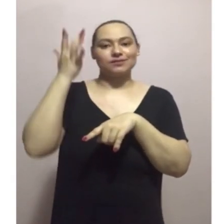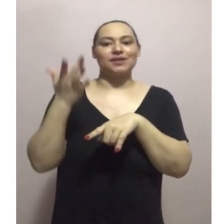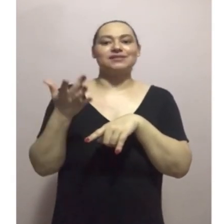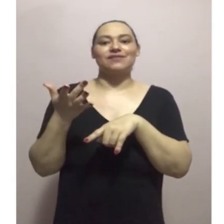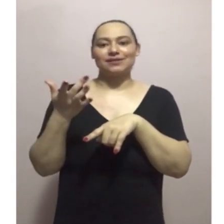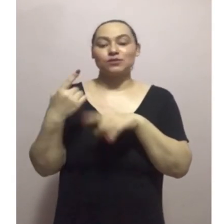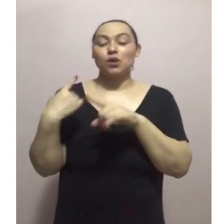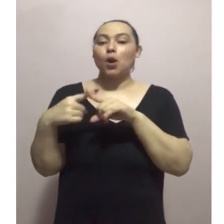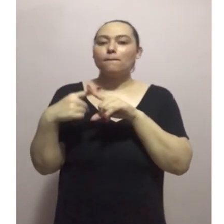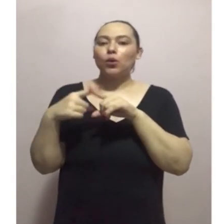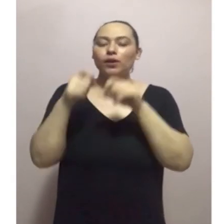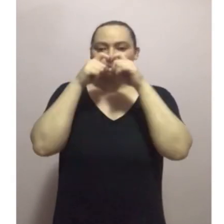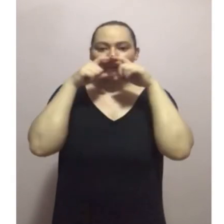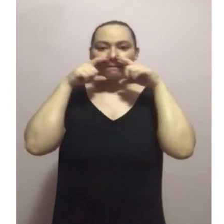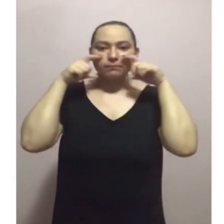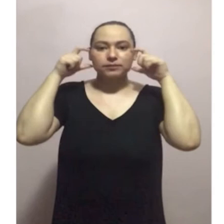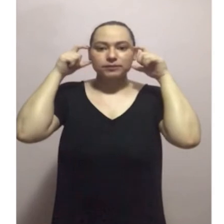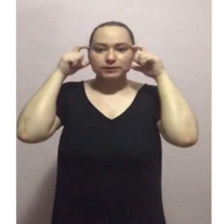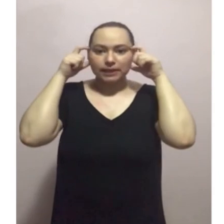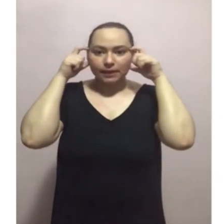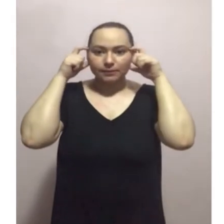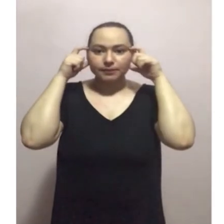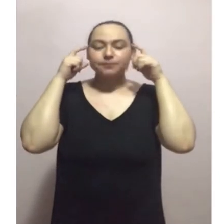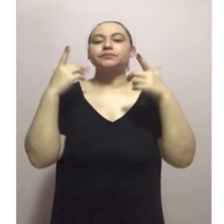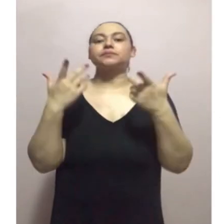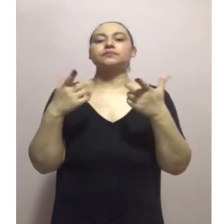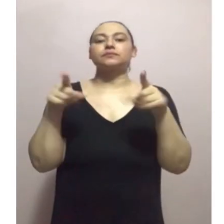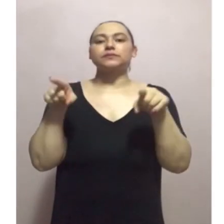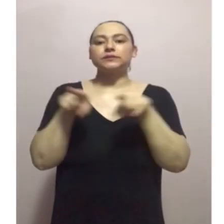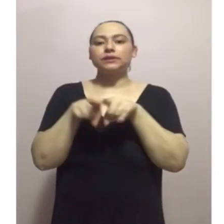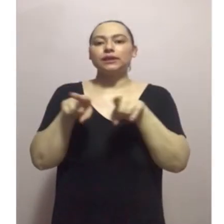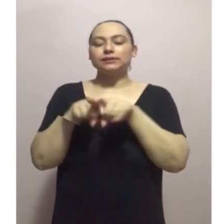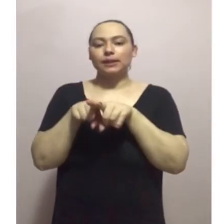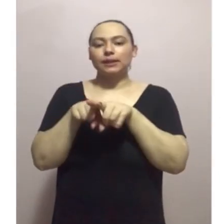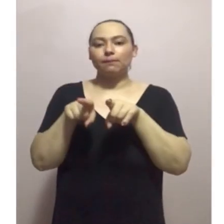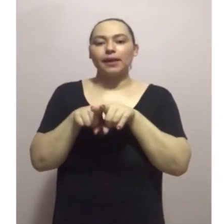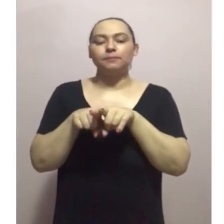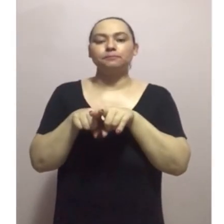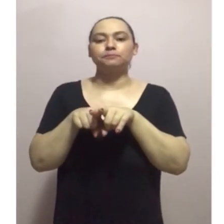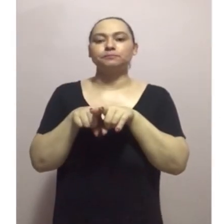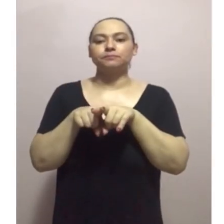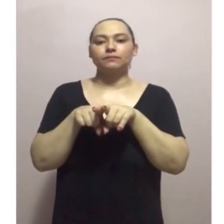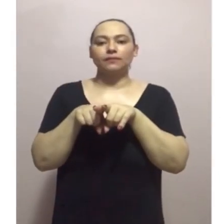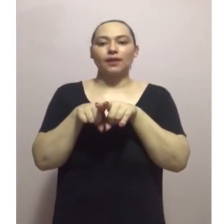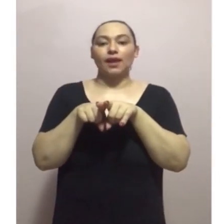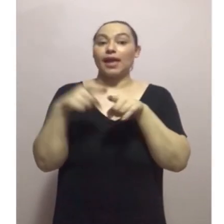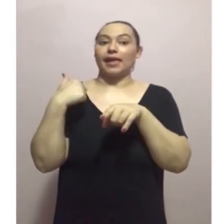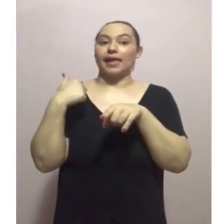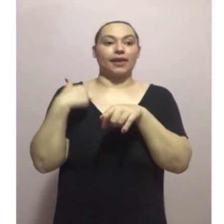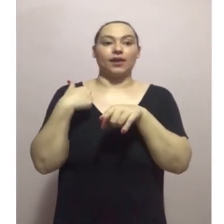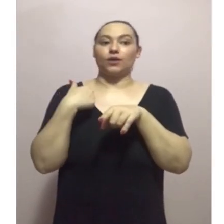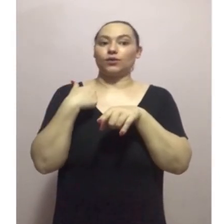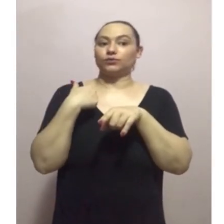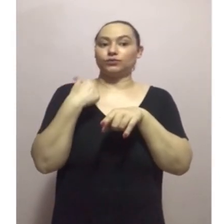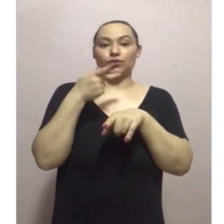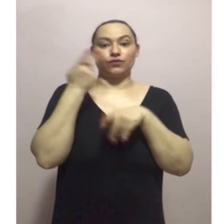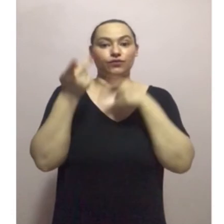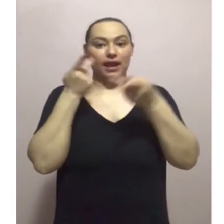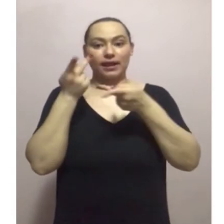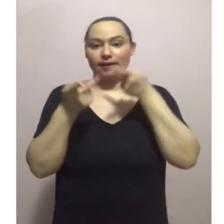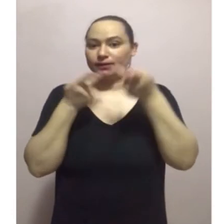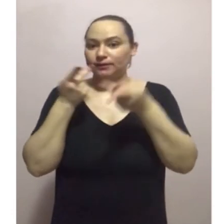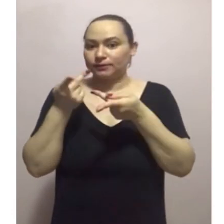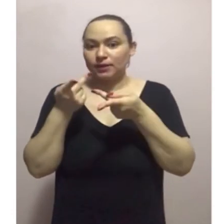Porque, obviamente, trabalhar com máscara, a gente usava muito aquelas KSN ou... Estou fazendo propaganda aqui